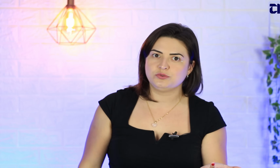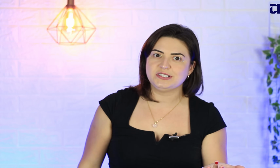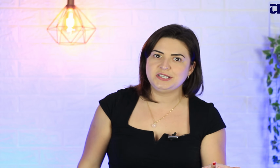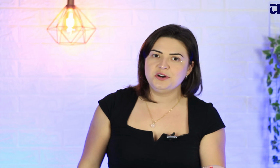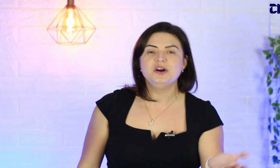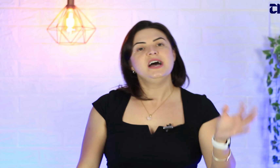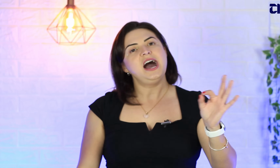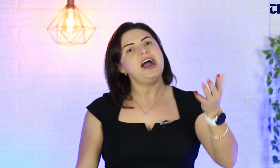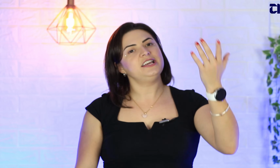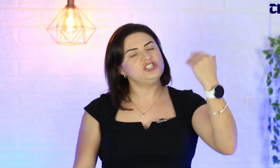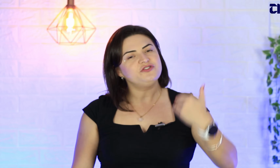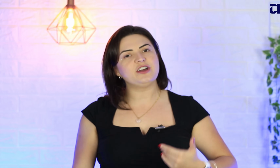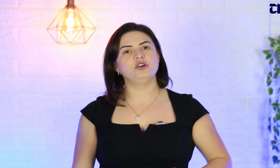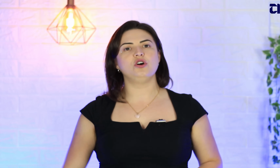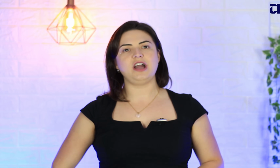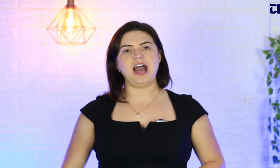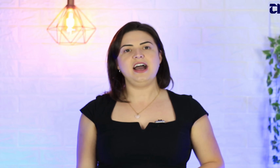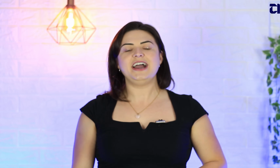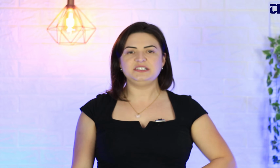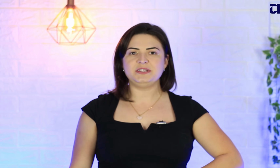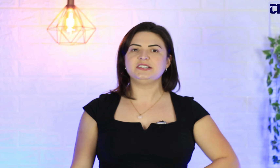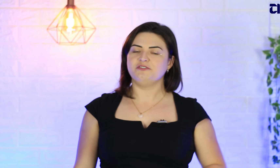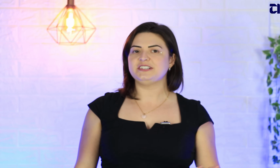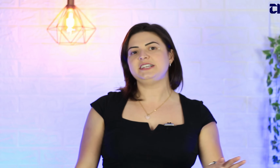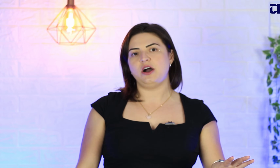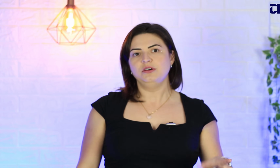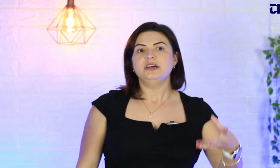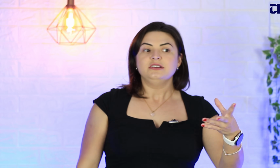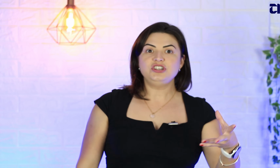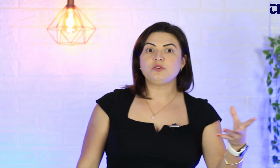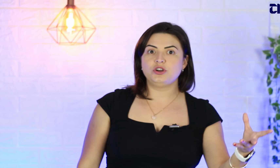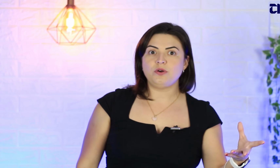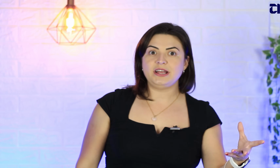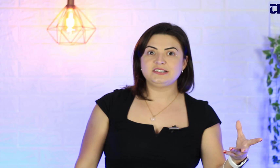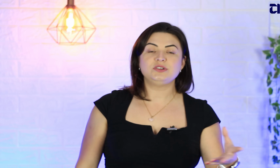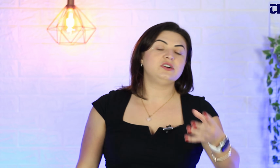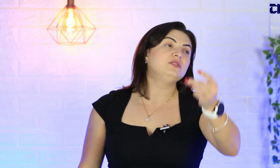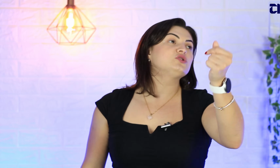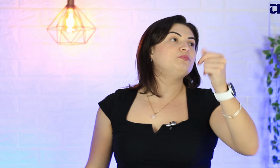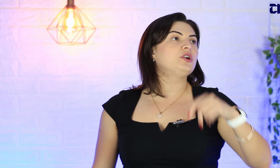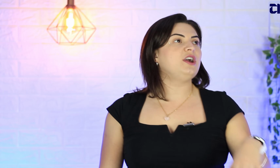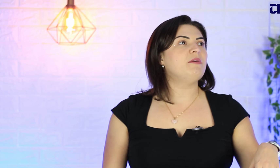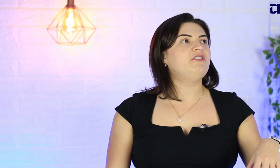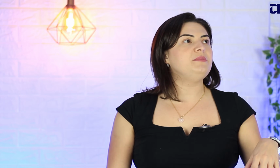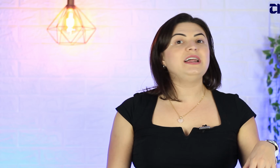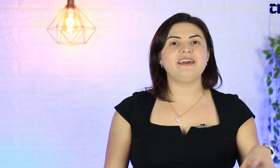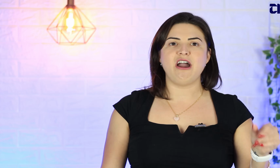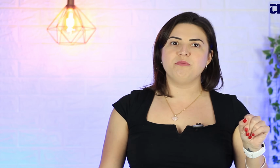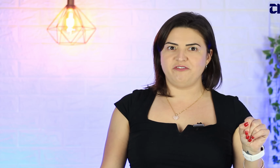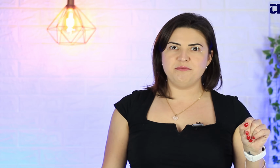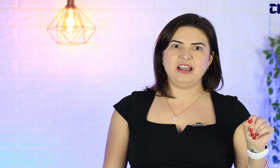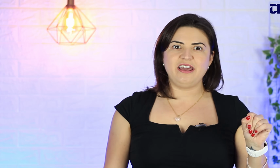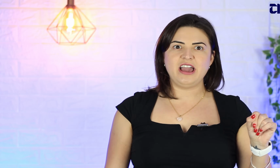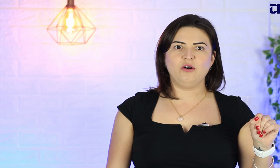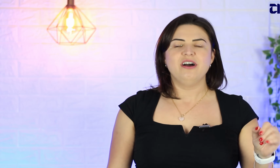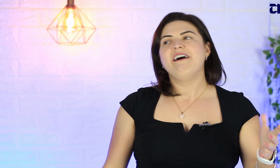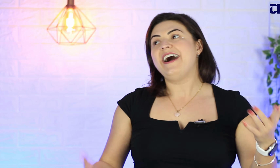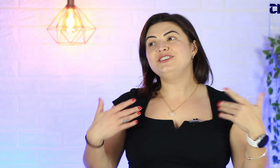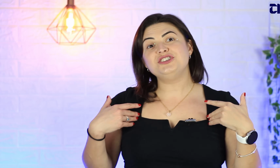situação, aí a gente vai colocar a expressão facial de acordo com aquela situação. Vamos supor que é uma família legal. Minha família é legal. Ai,